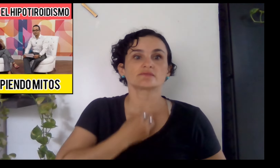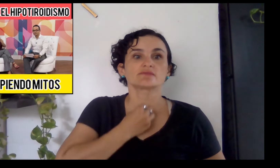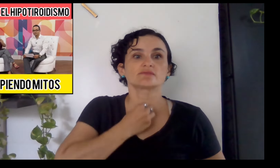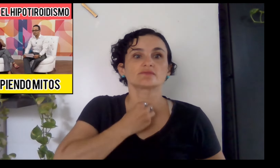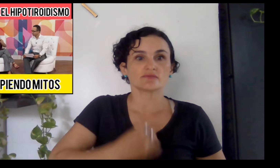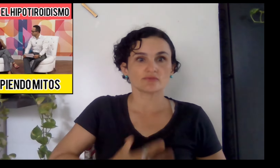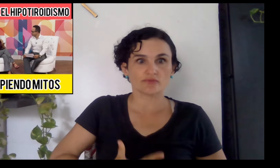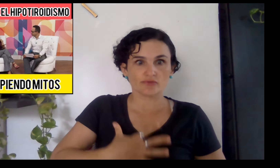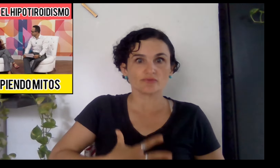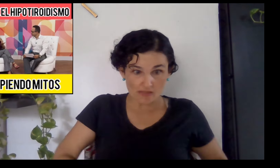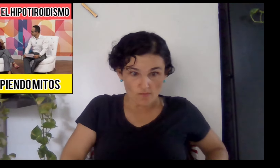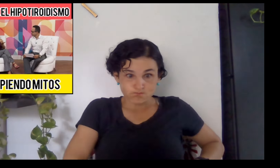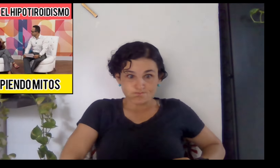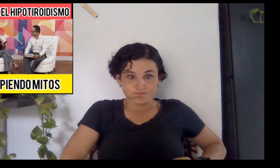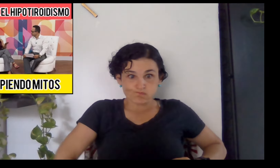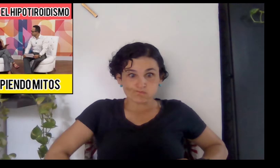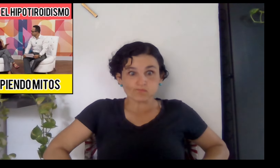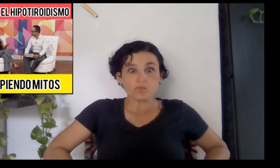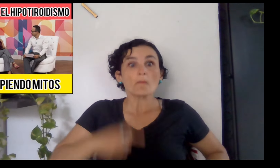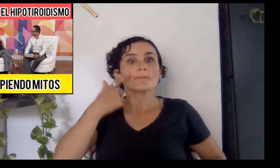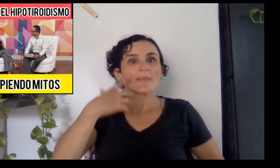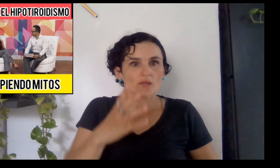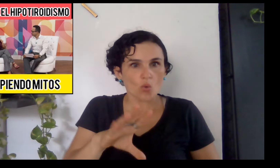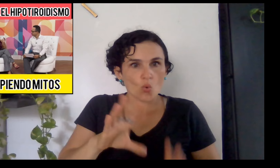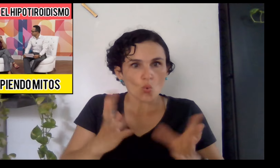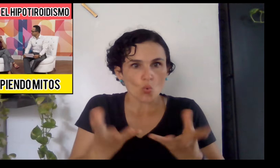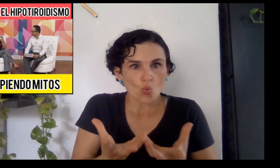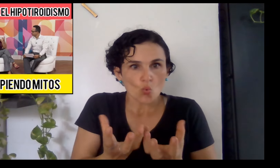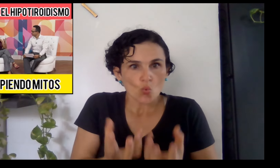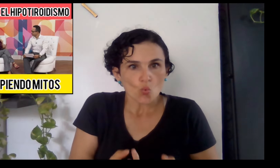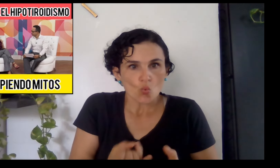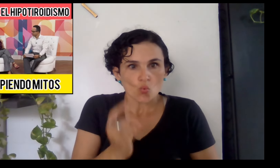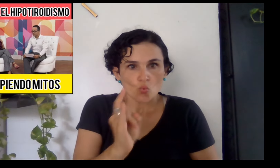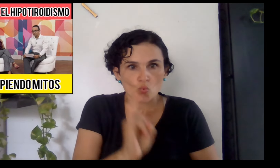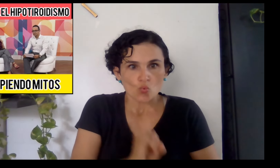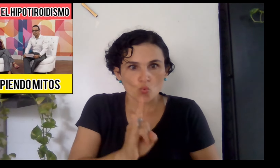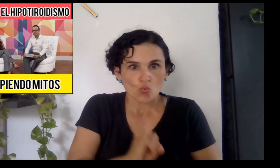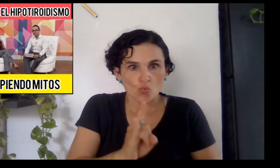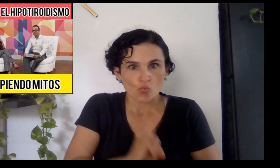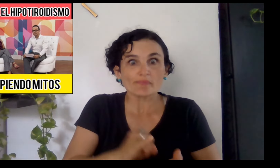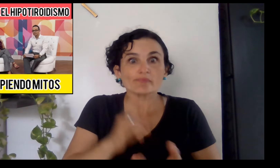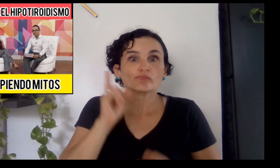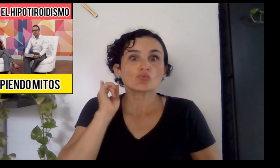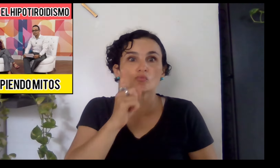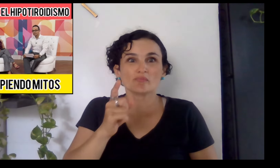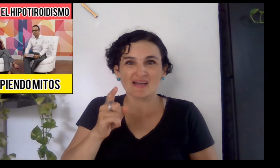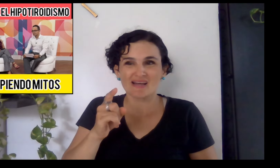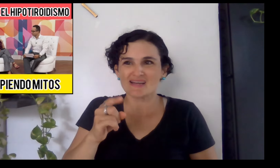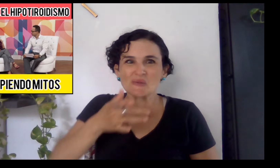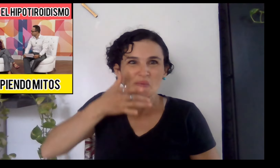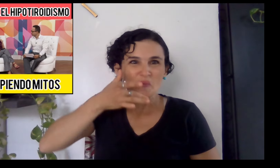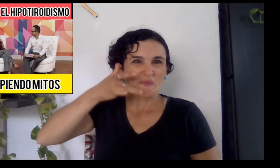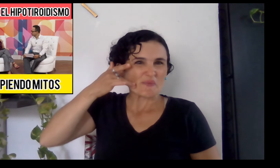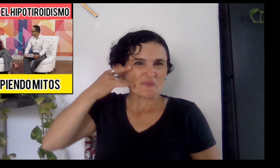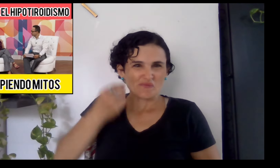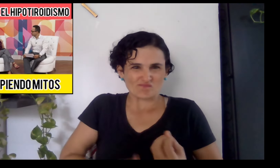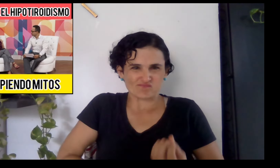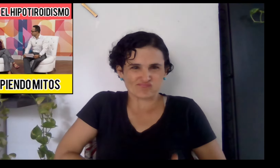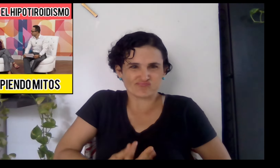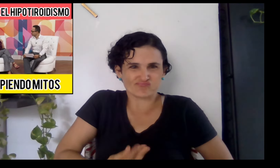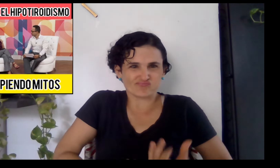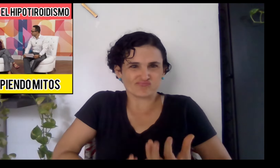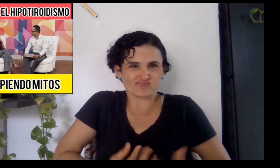está todo quemado por el ácido y que no absorbe los nutrientes. Entonces mira cómo desde el estómago tú puedes enfermar la tiroides, o realmente